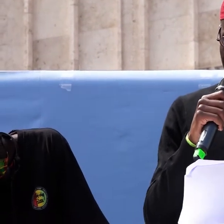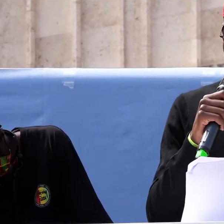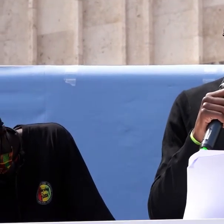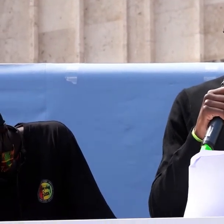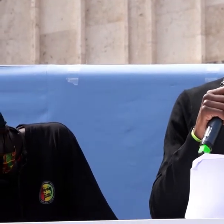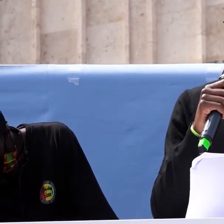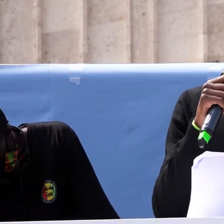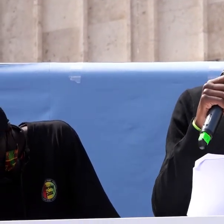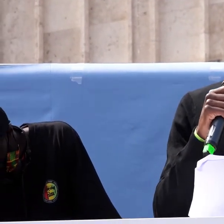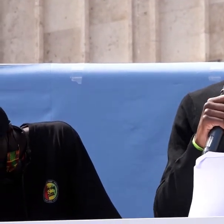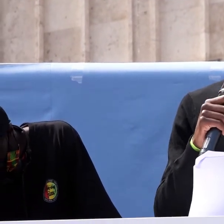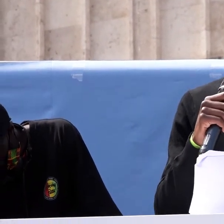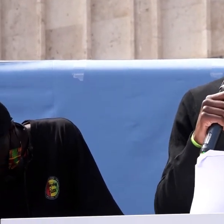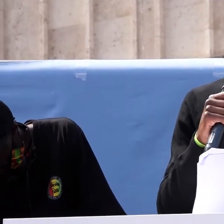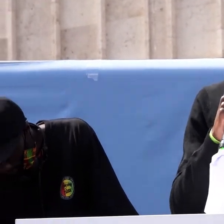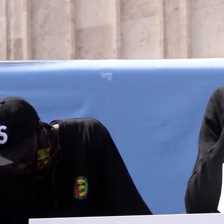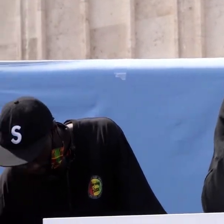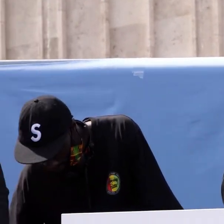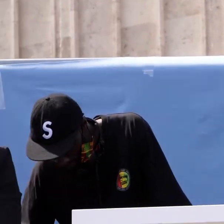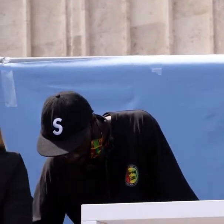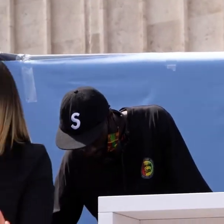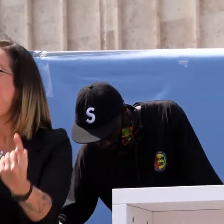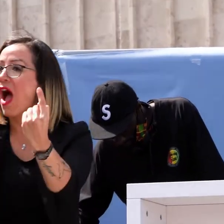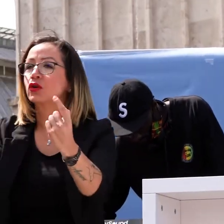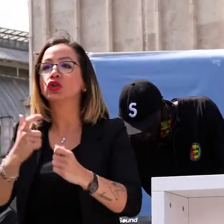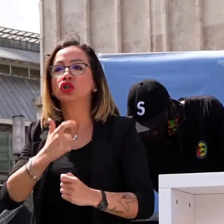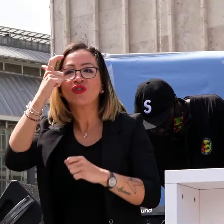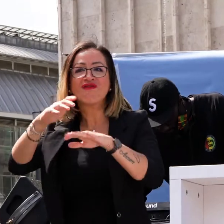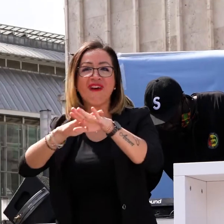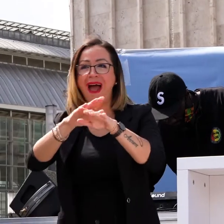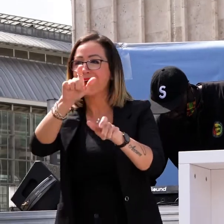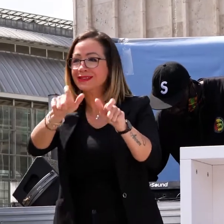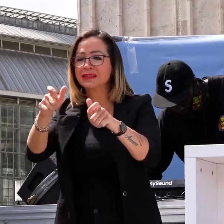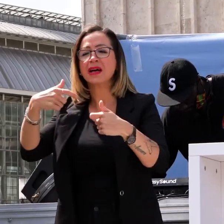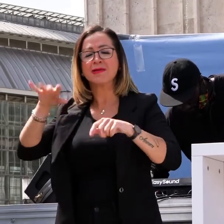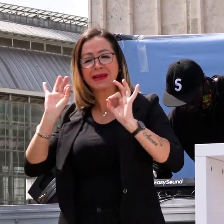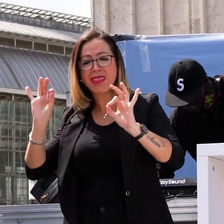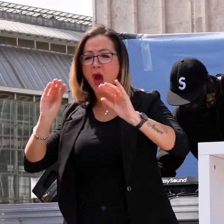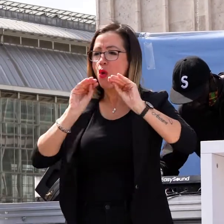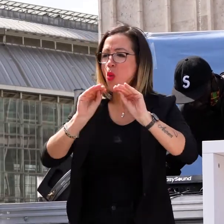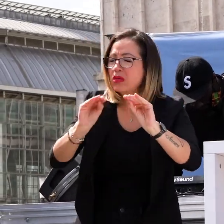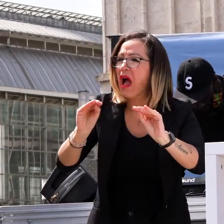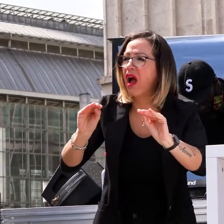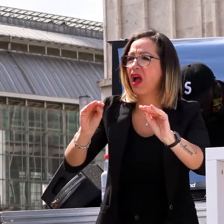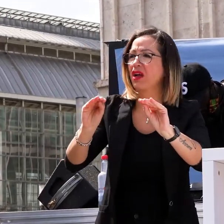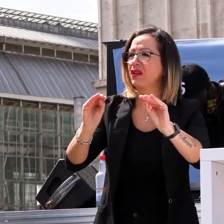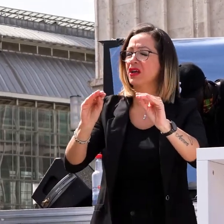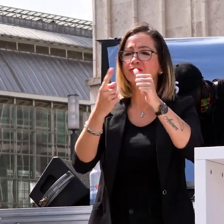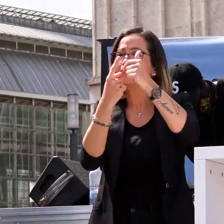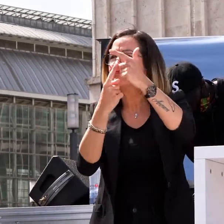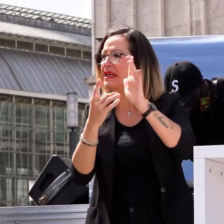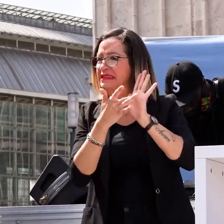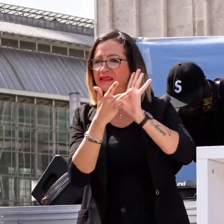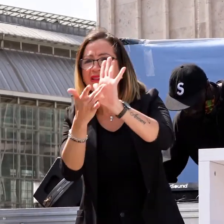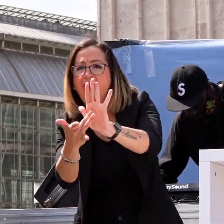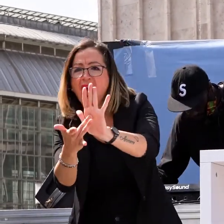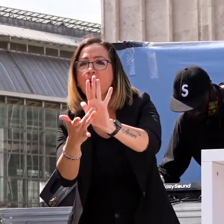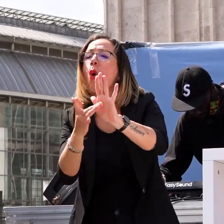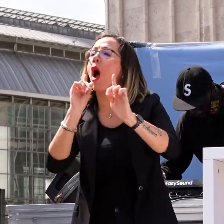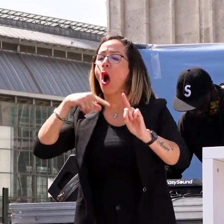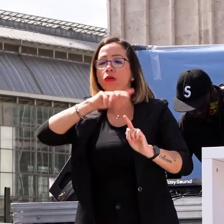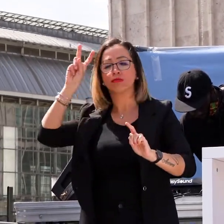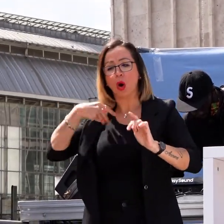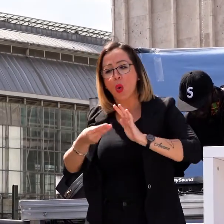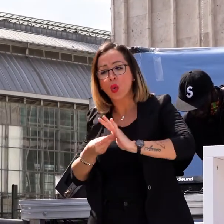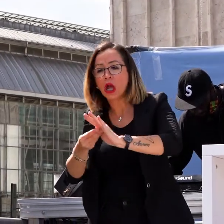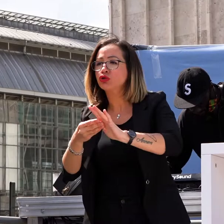Damit meine ich aktiv jüngere Schwarze richtig zu unterrichten, ihnen Perspektiven zeigen und ihnen jederzeit die Hand zu